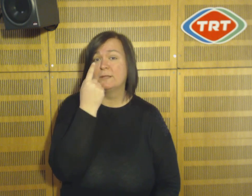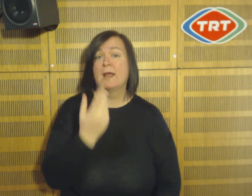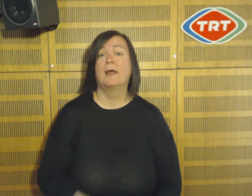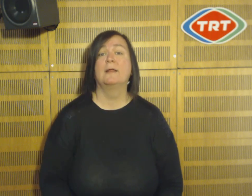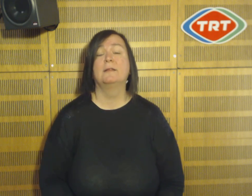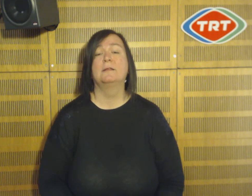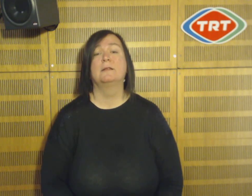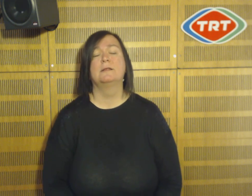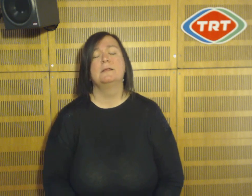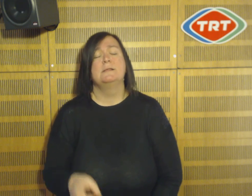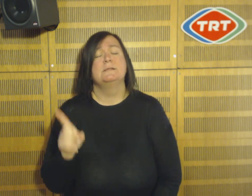gözünden